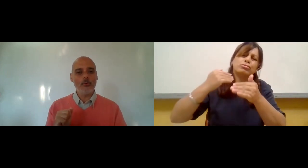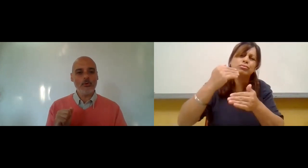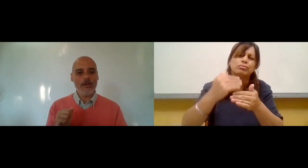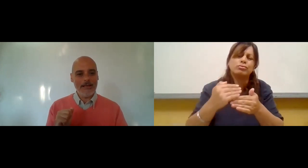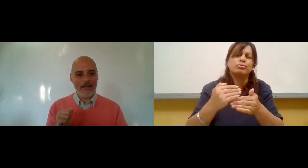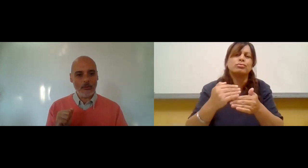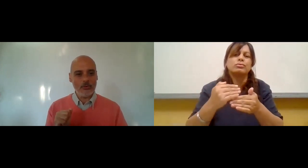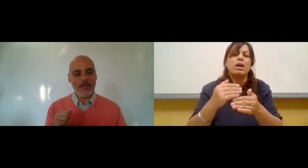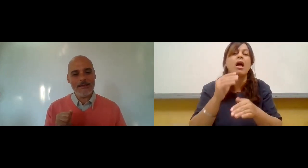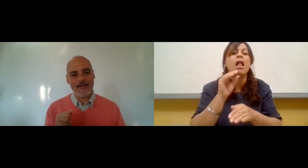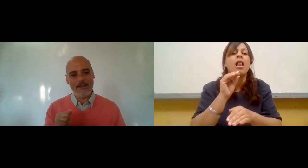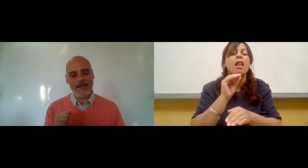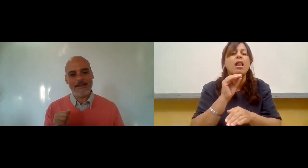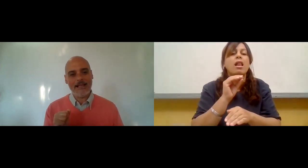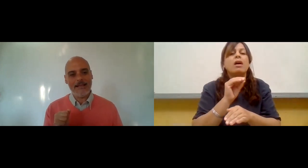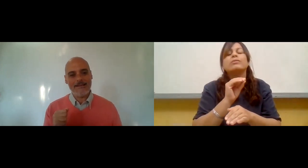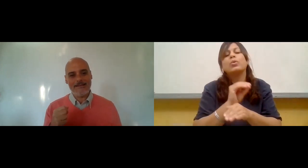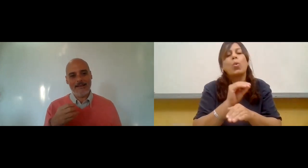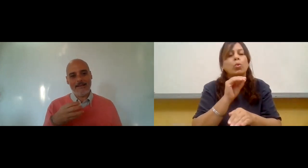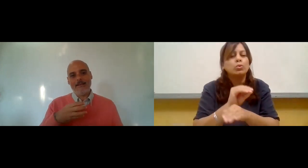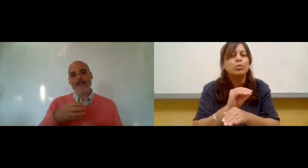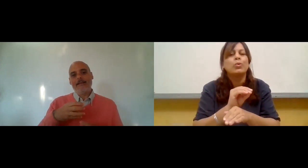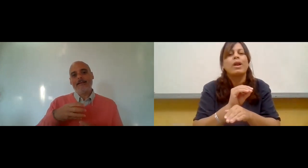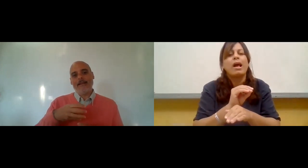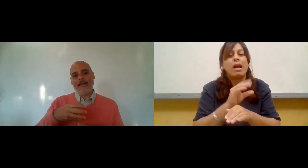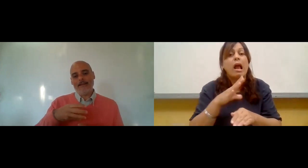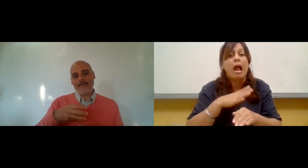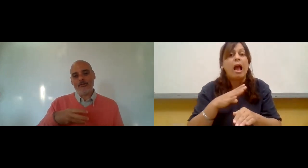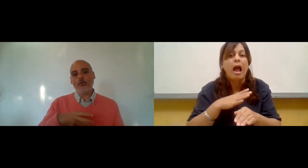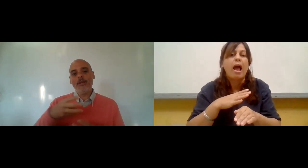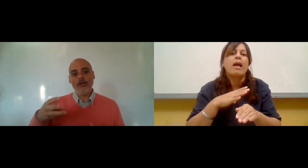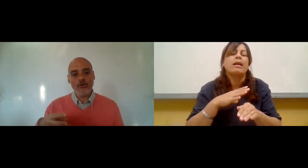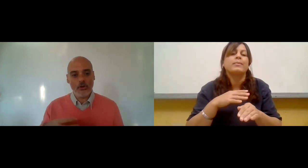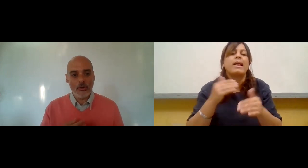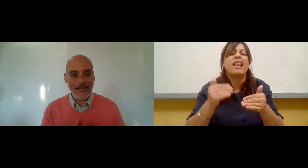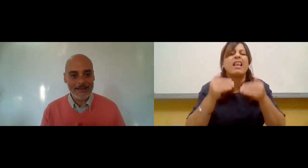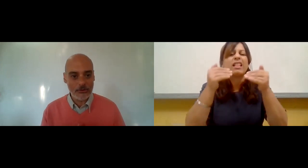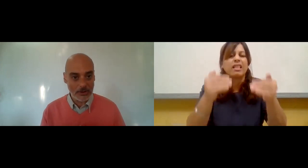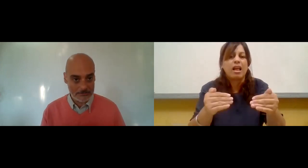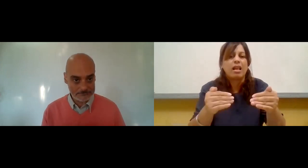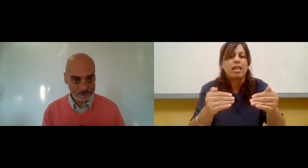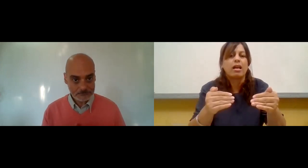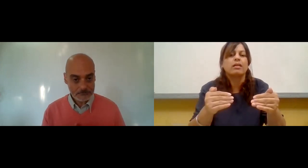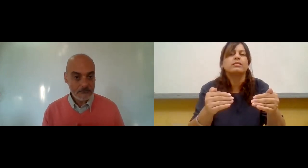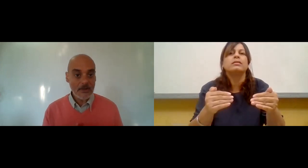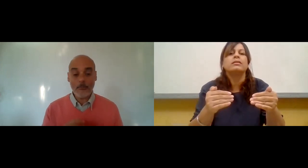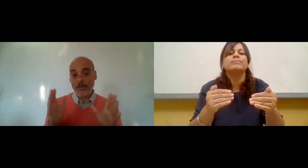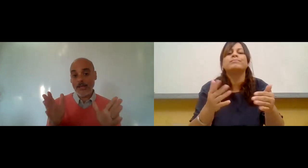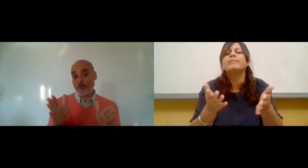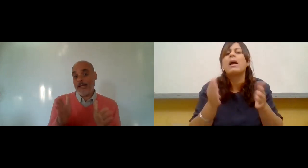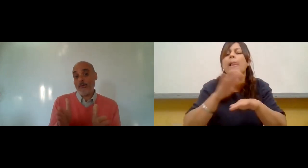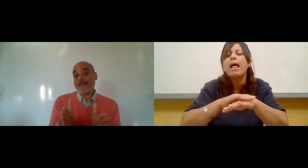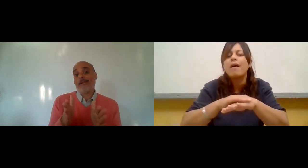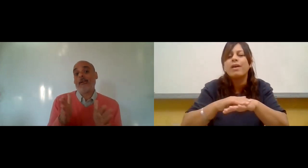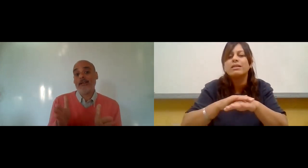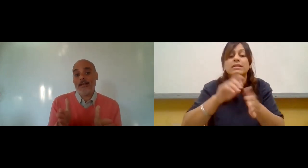las culturas letradas se sostuvieron en torno a la escritura. ¿Por qué?